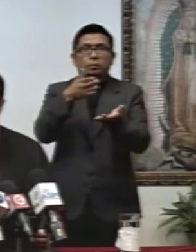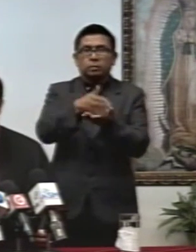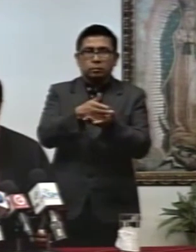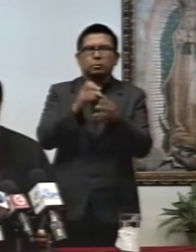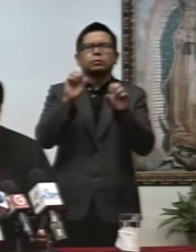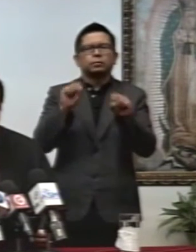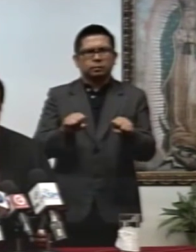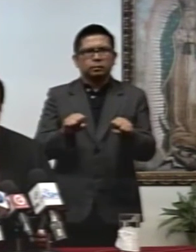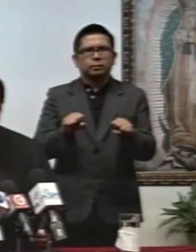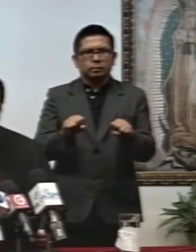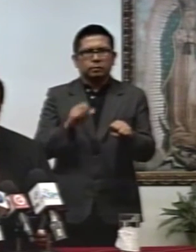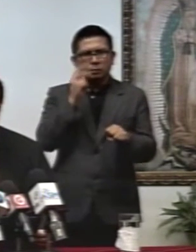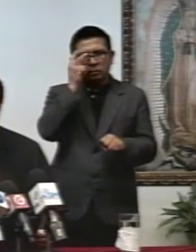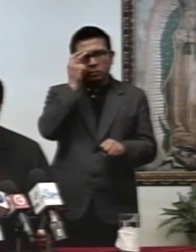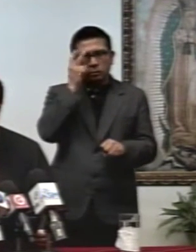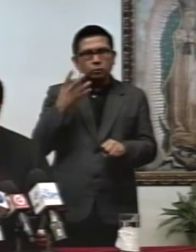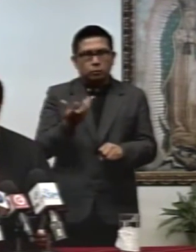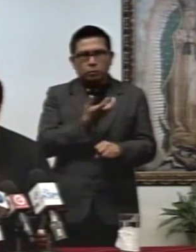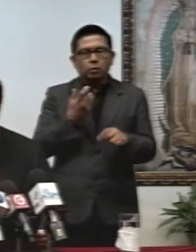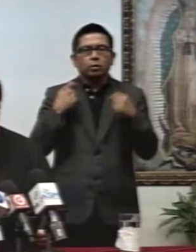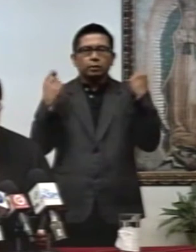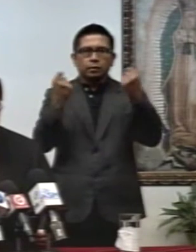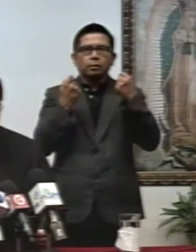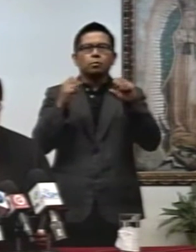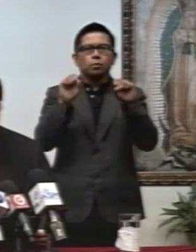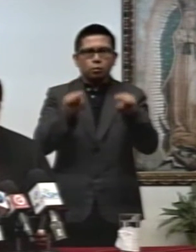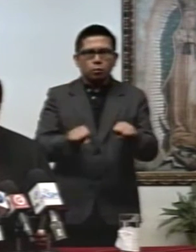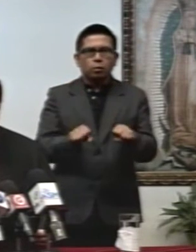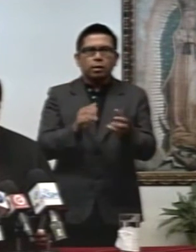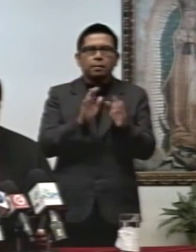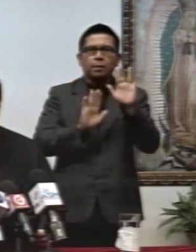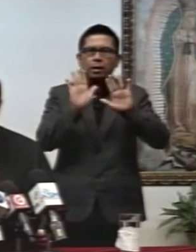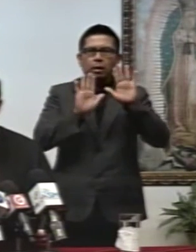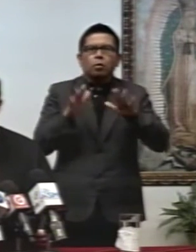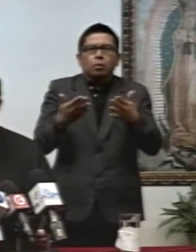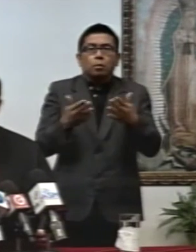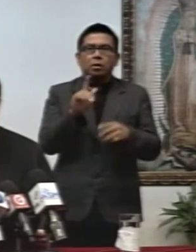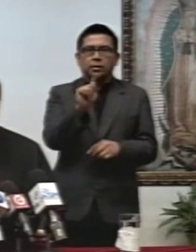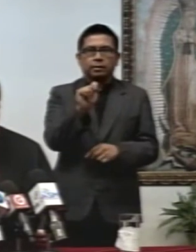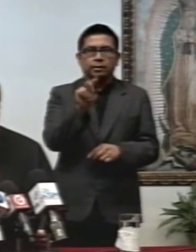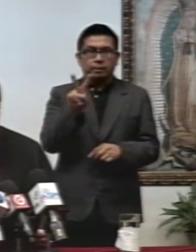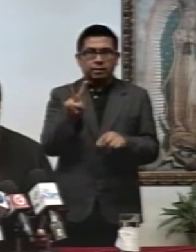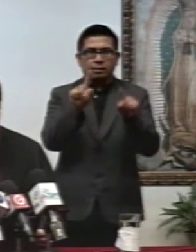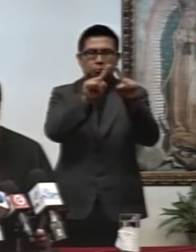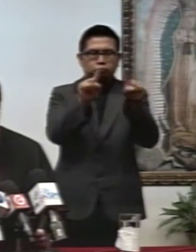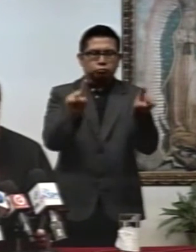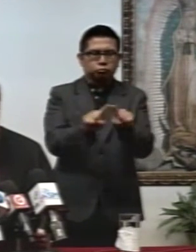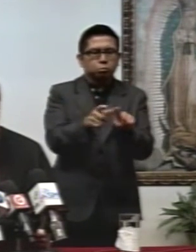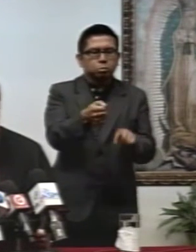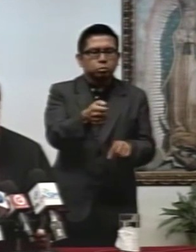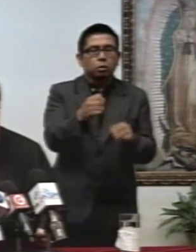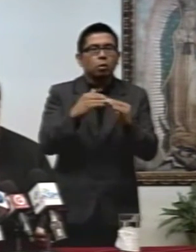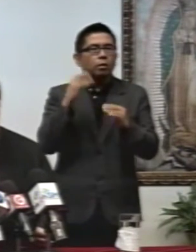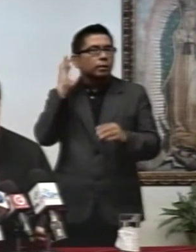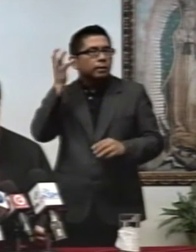también podemos participar en dicha celebración por medio de la televisión o de la